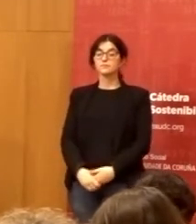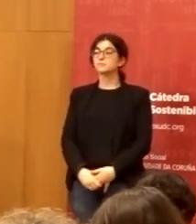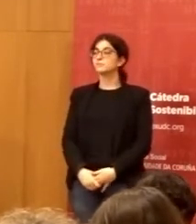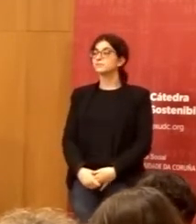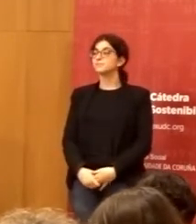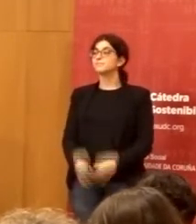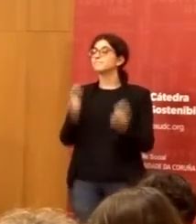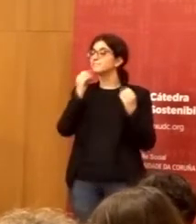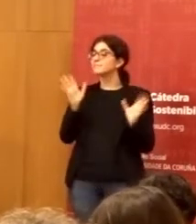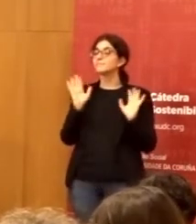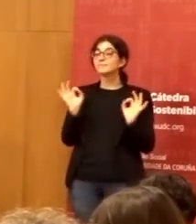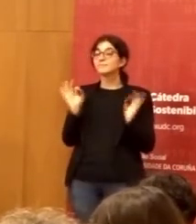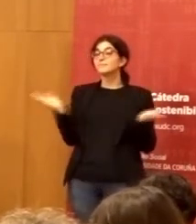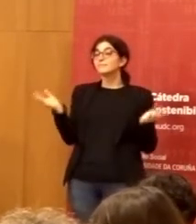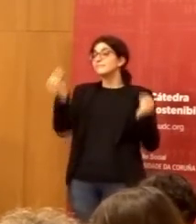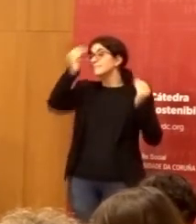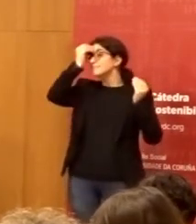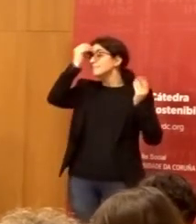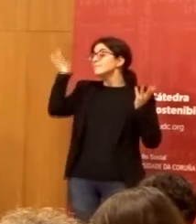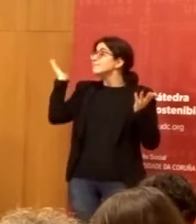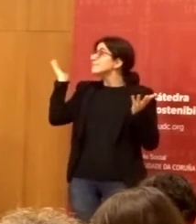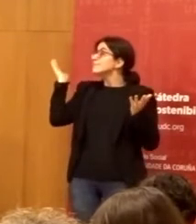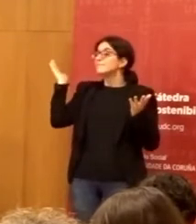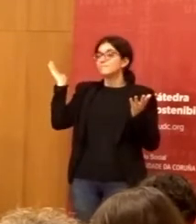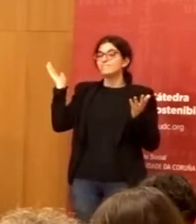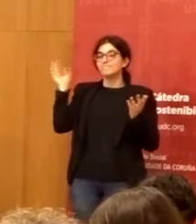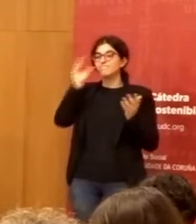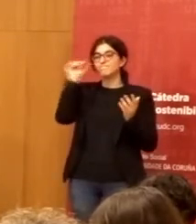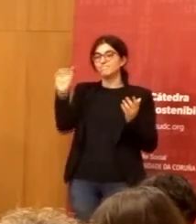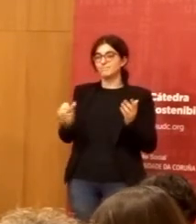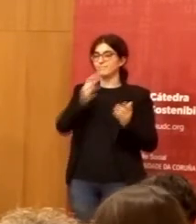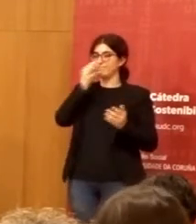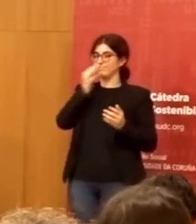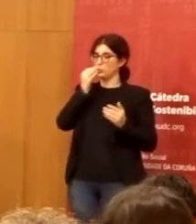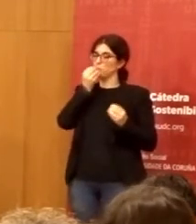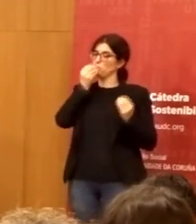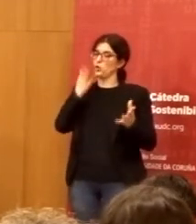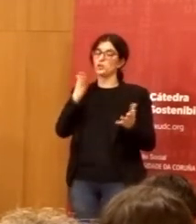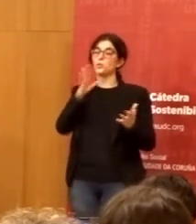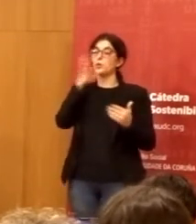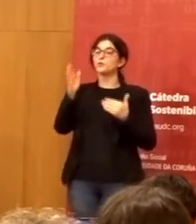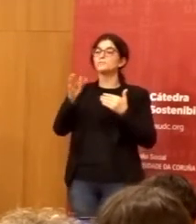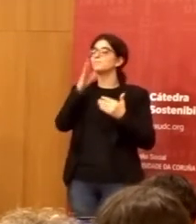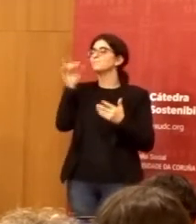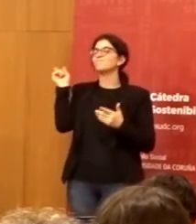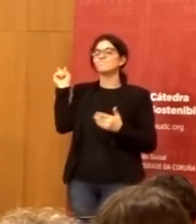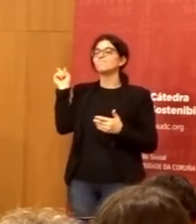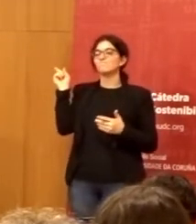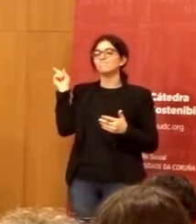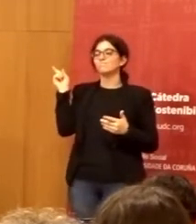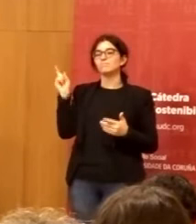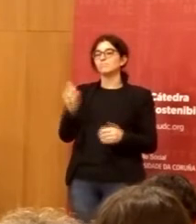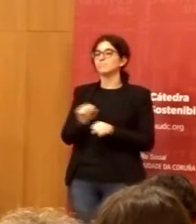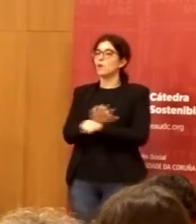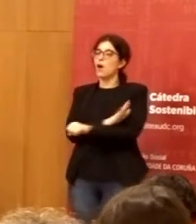Muy bien. Pues creo que era un testimonio bonito para cerrar porque es muy